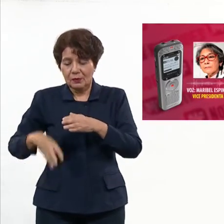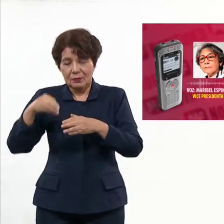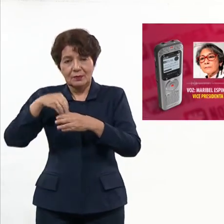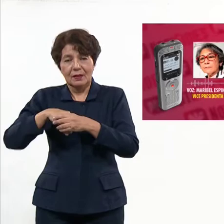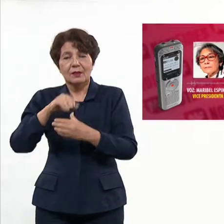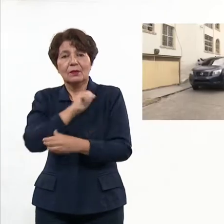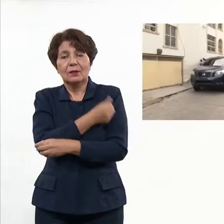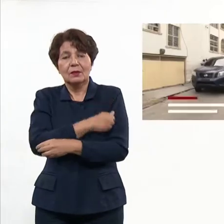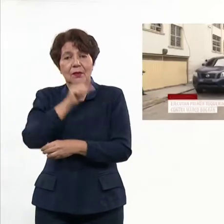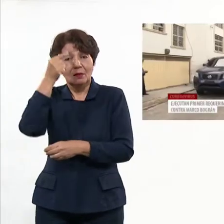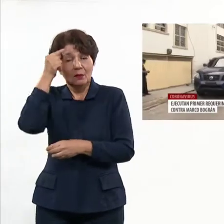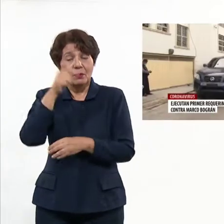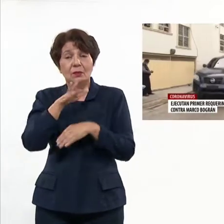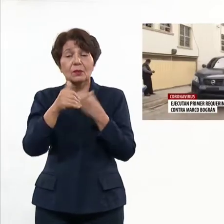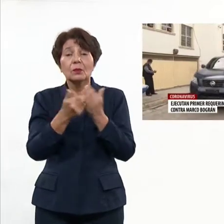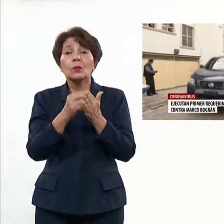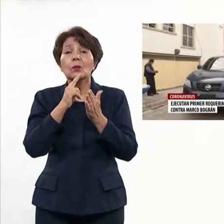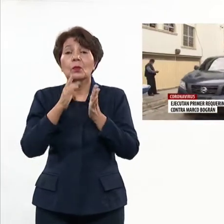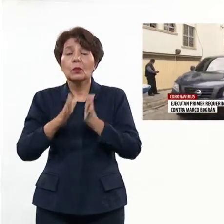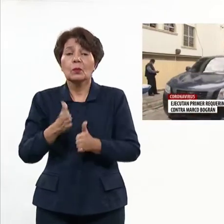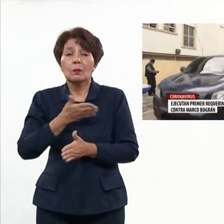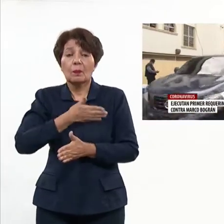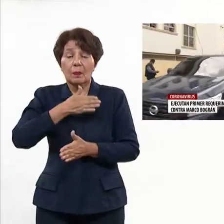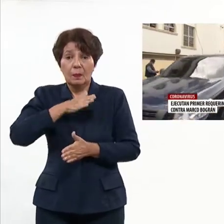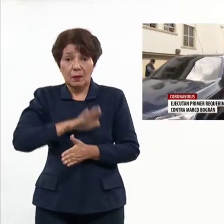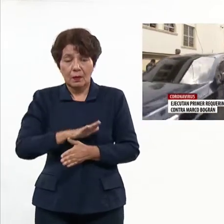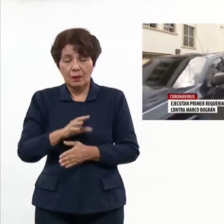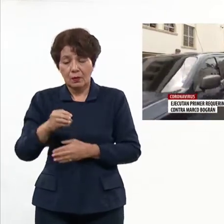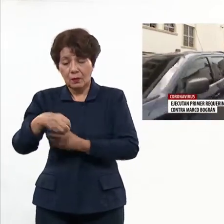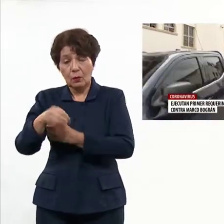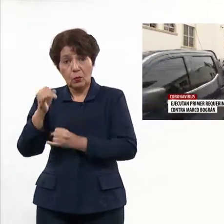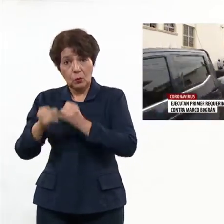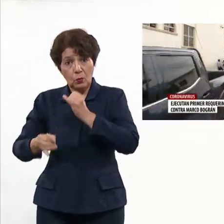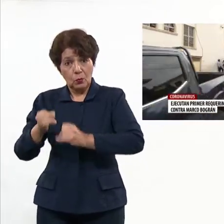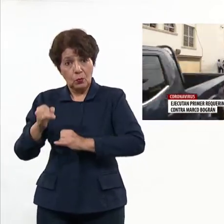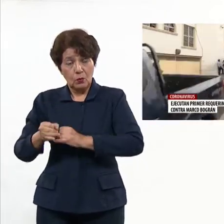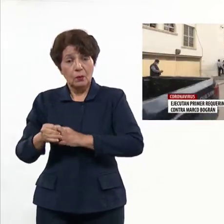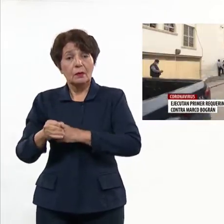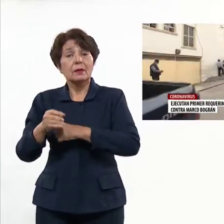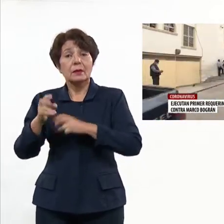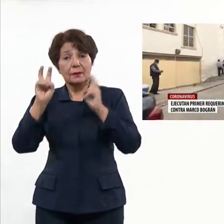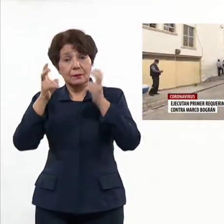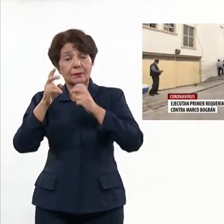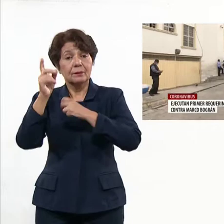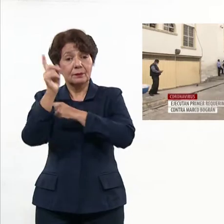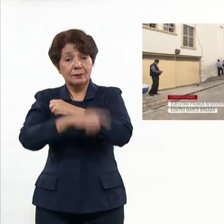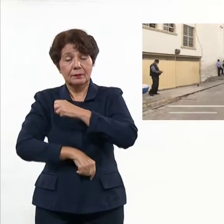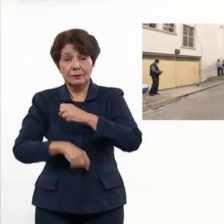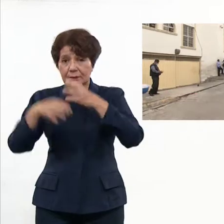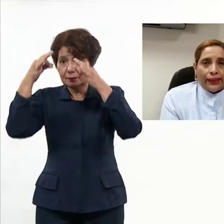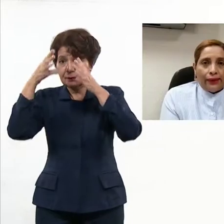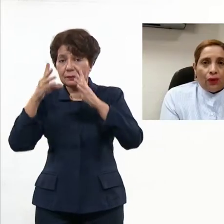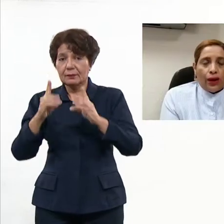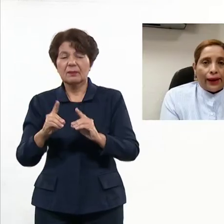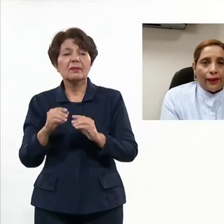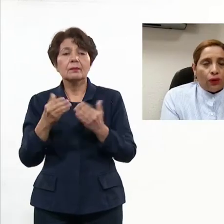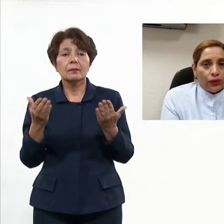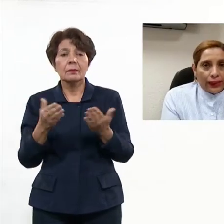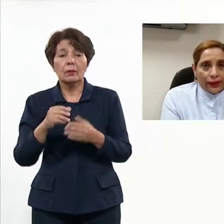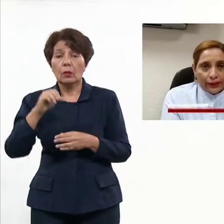muriendo en los juzgados de materia de lo penal de la granja al finalizar audiencia se determinó lo siguiente